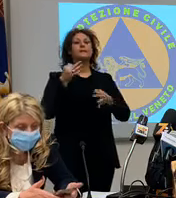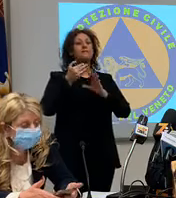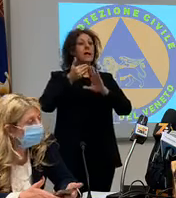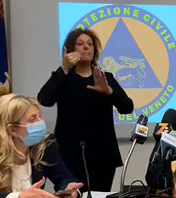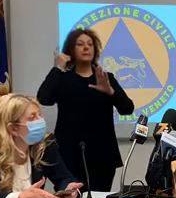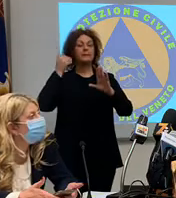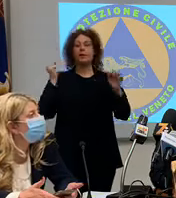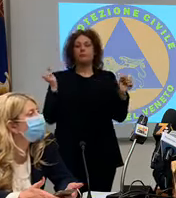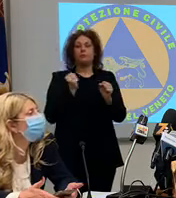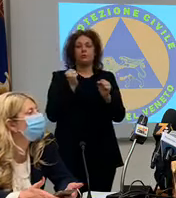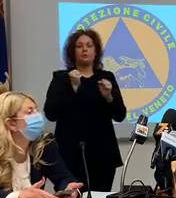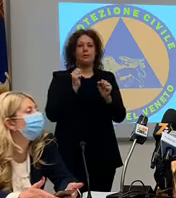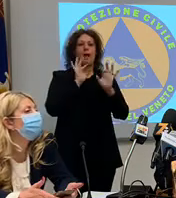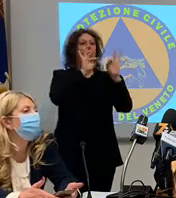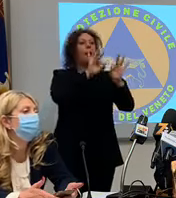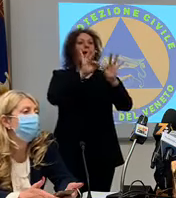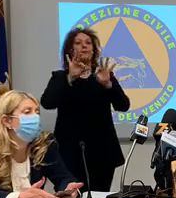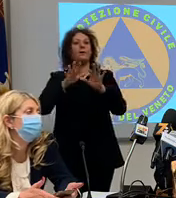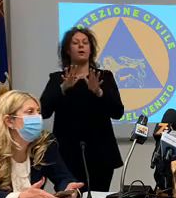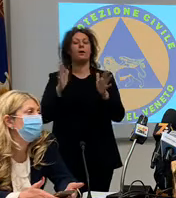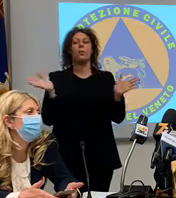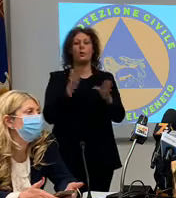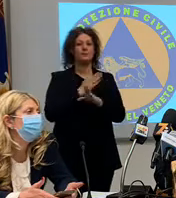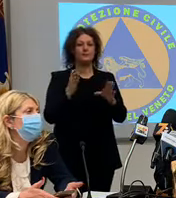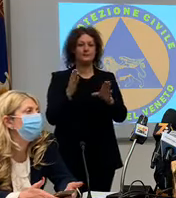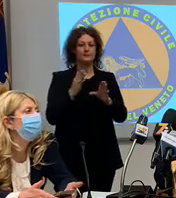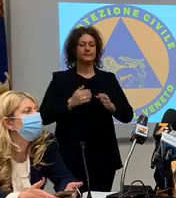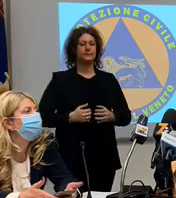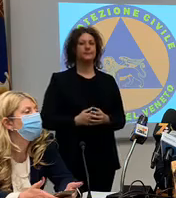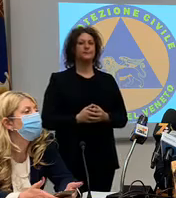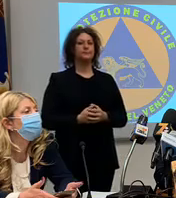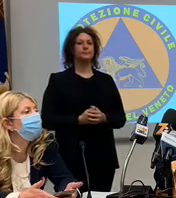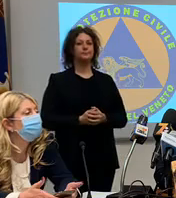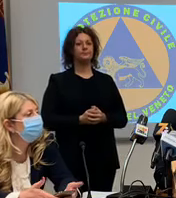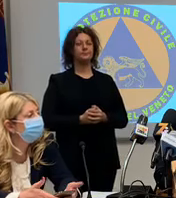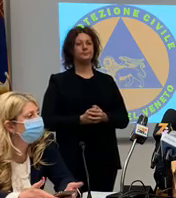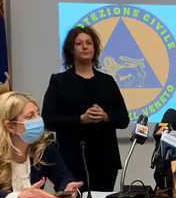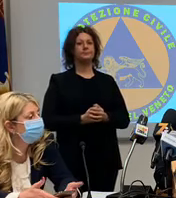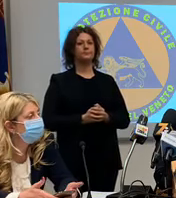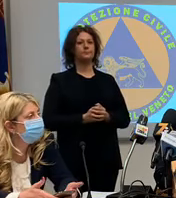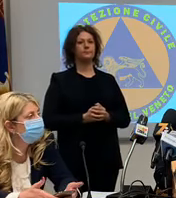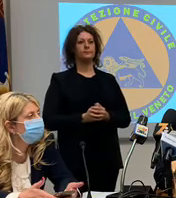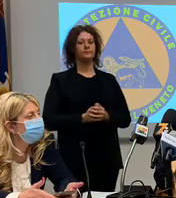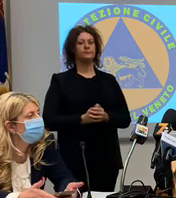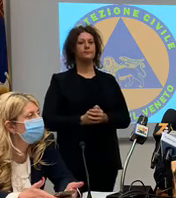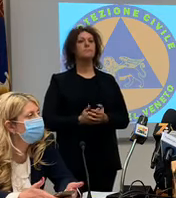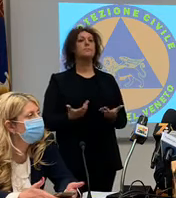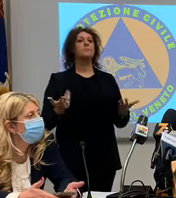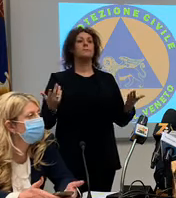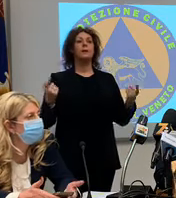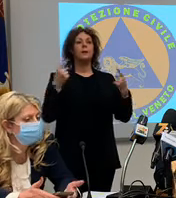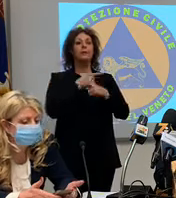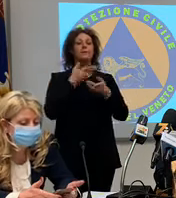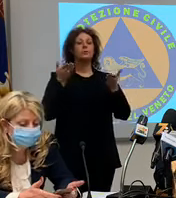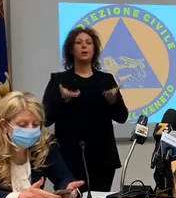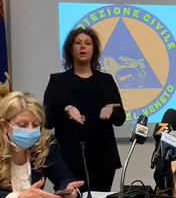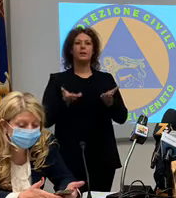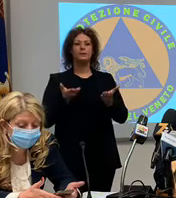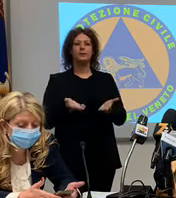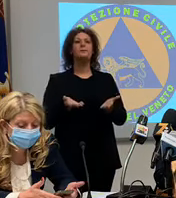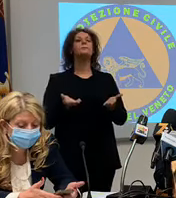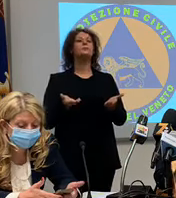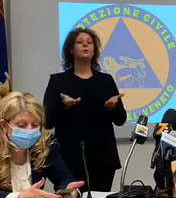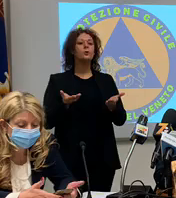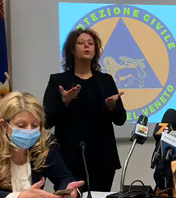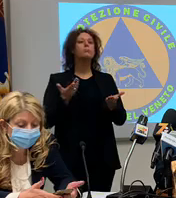questo adesso è ancora la vicenda poi se vedete i dati Cioè abbiamo mortalità extraospedaliera che è